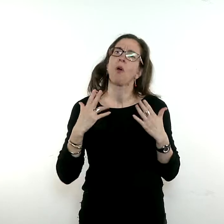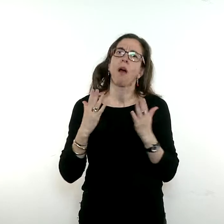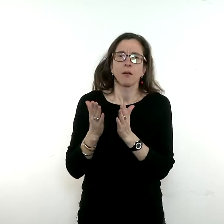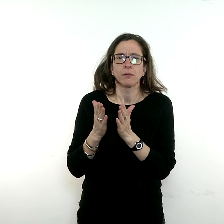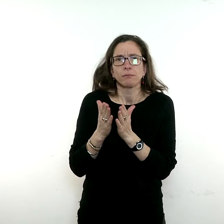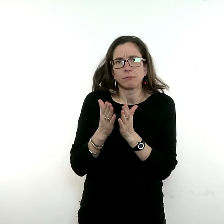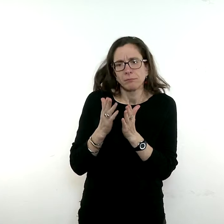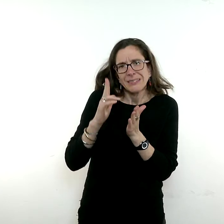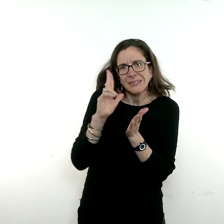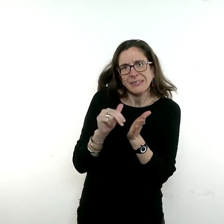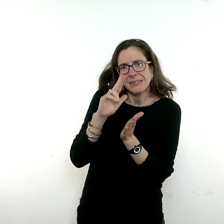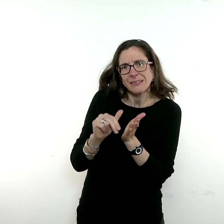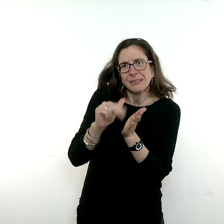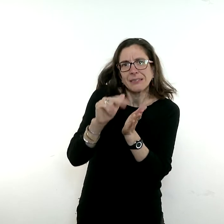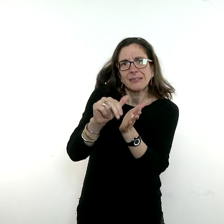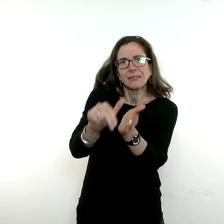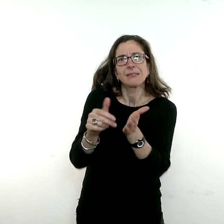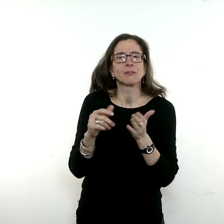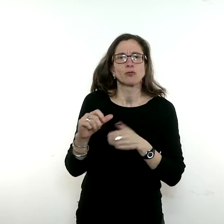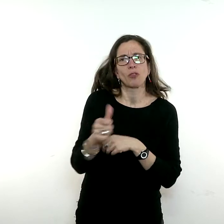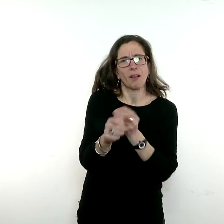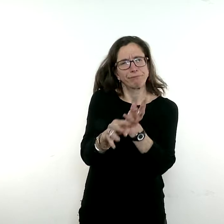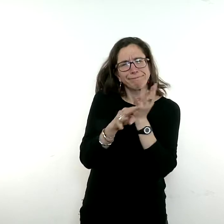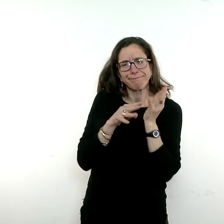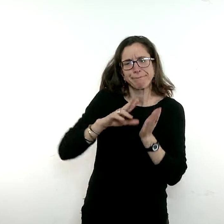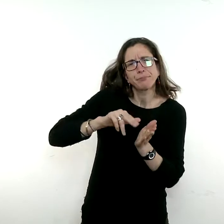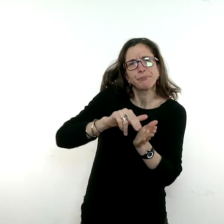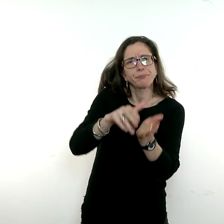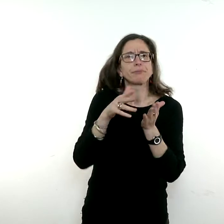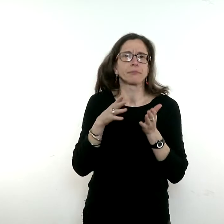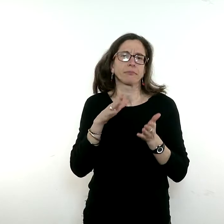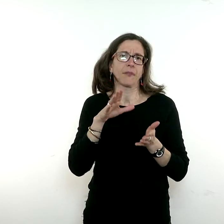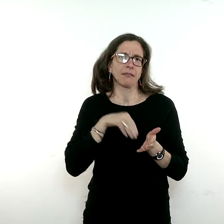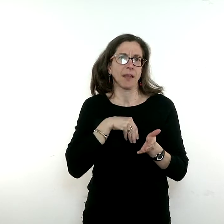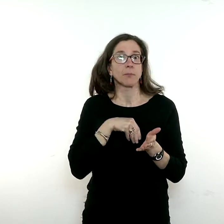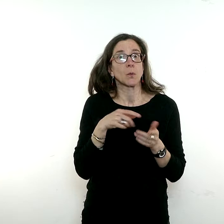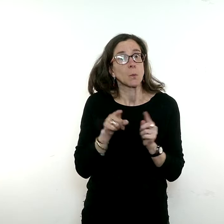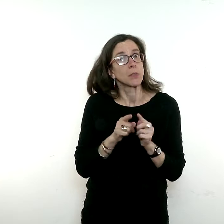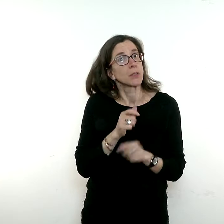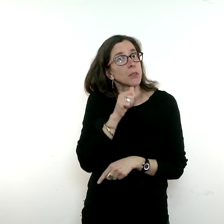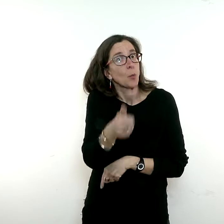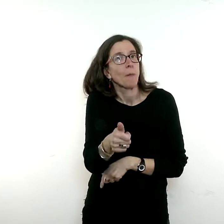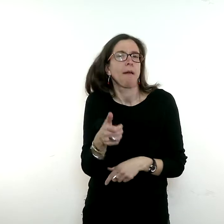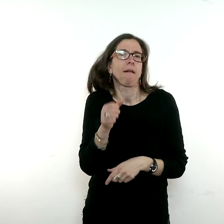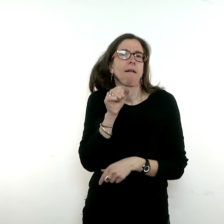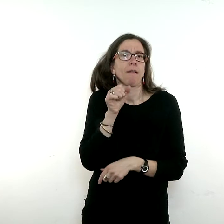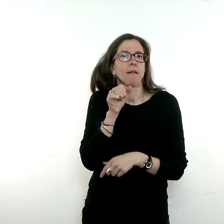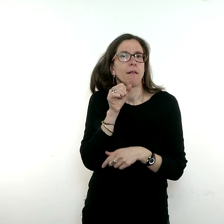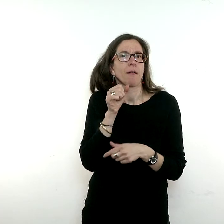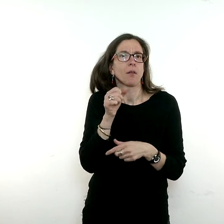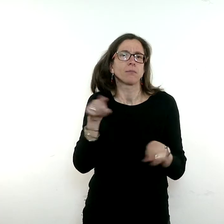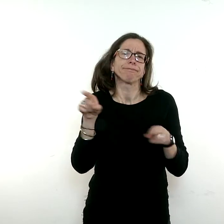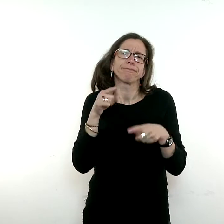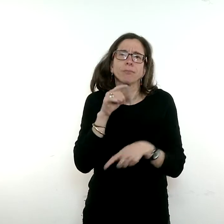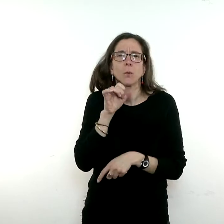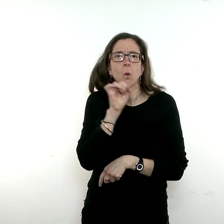Montpelliérains et qui demain nous a offert un concert dont on a, pour lequel on a